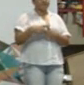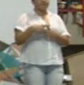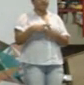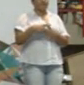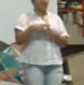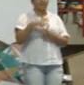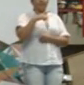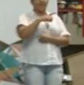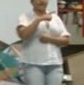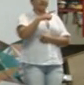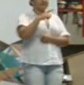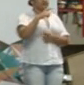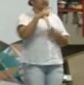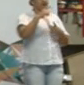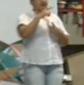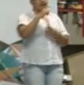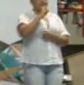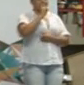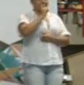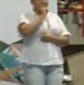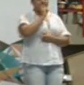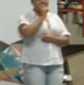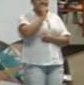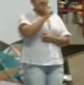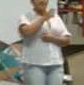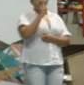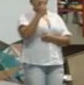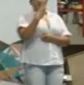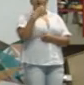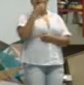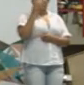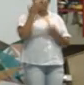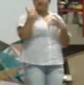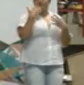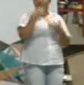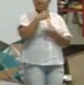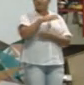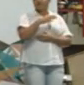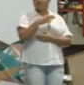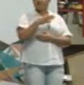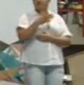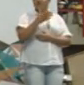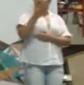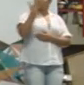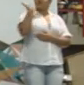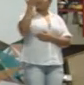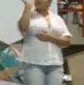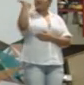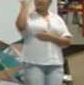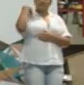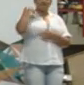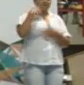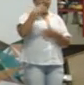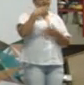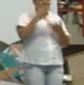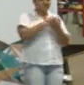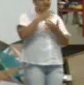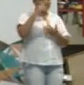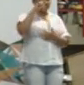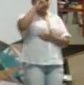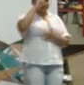ser pequenininho, dentro de um consultório odontológico, mas é uma invenção que veio lá dos laboratórios de microbiologia,